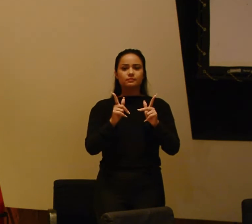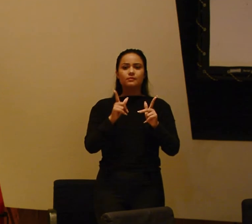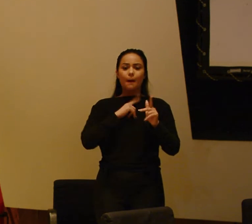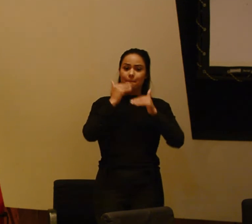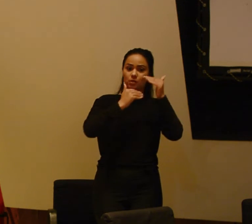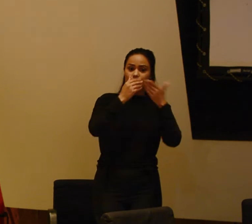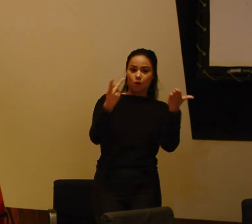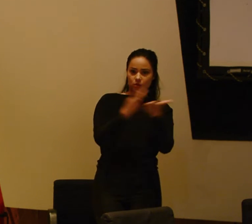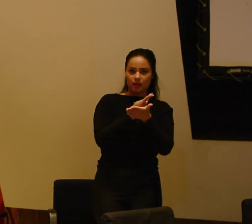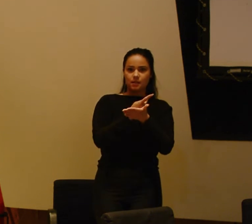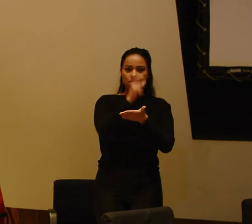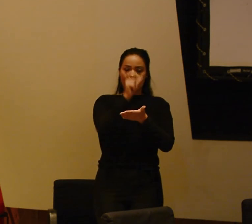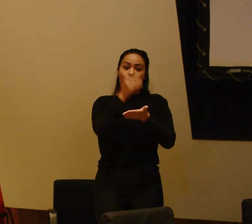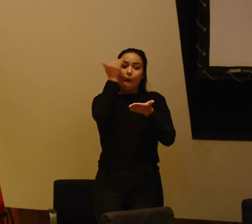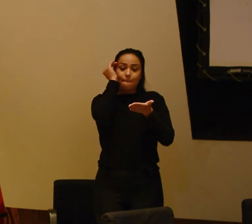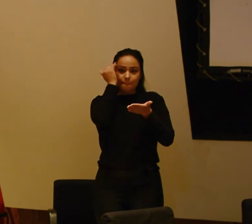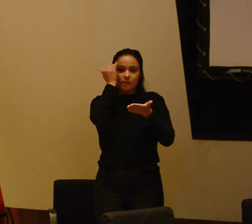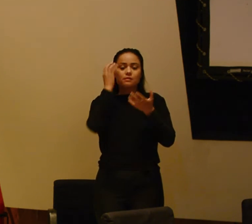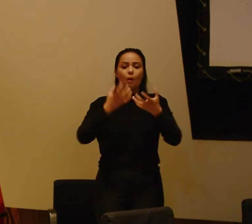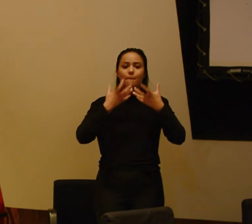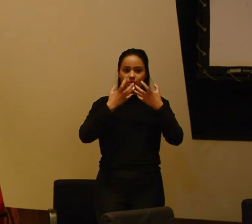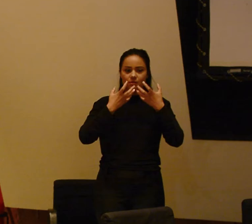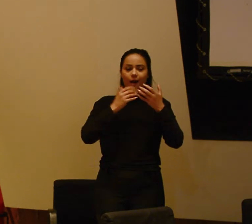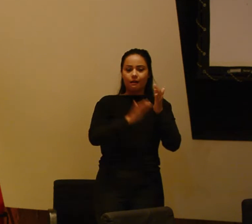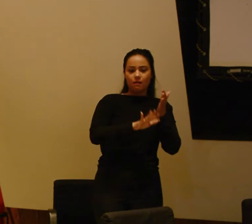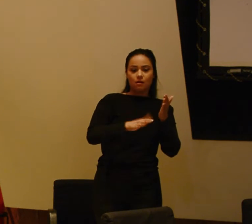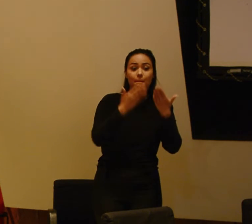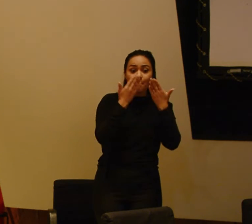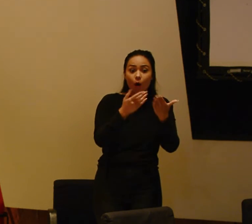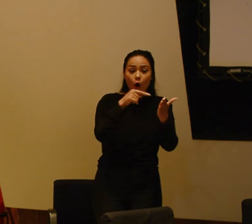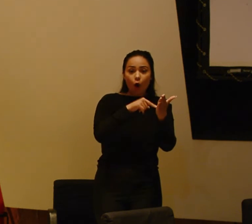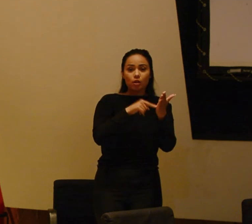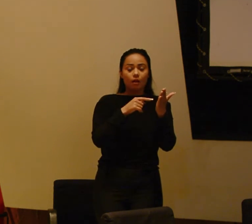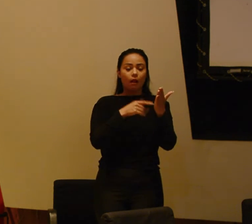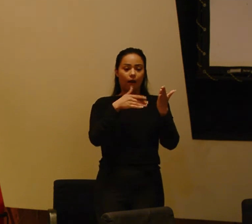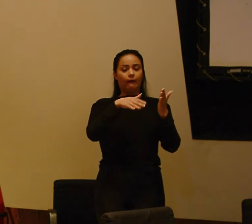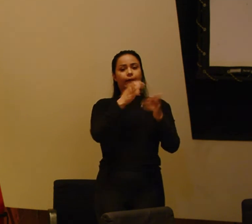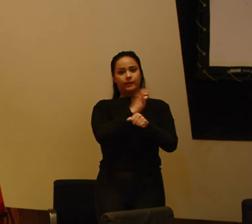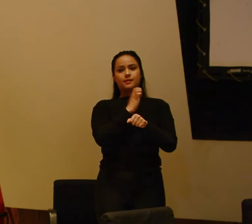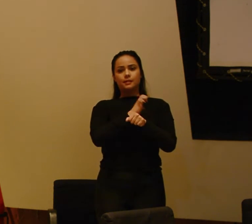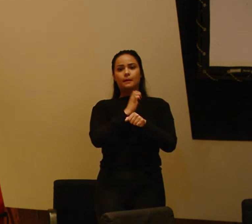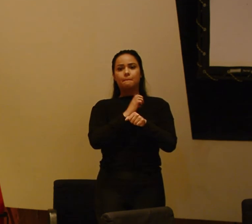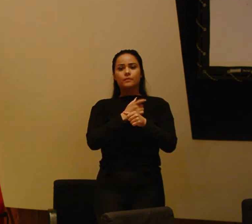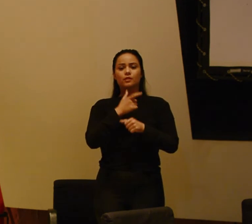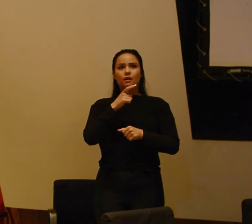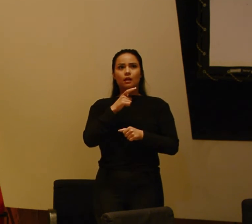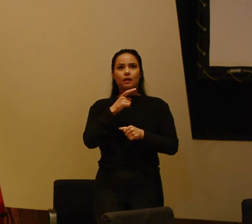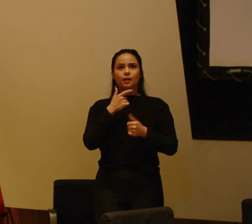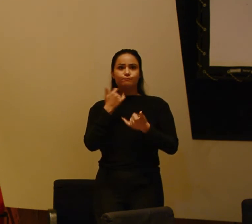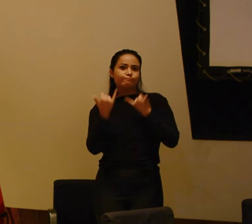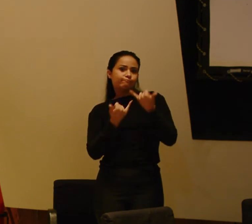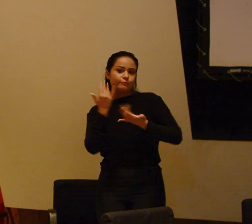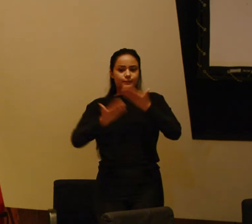processo que acontece na compreensão musical, quando a criança está ali exposta a essa atividade, por ser uma atividade lúdica, por não ter